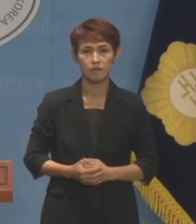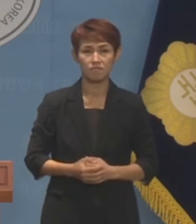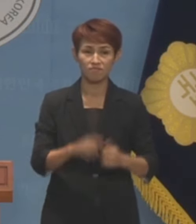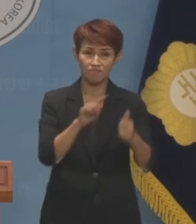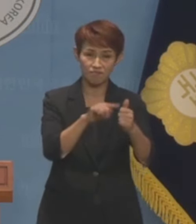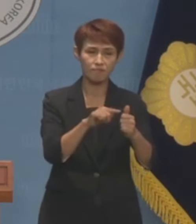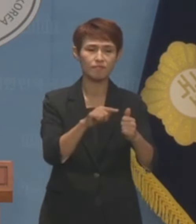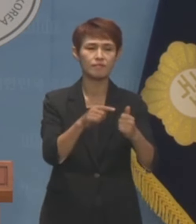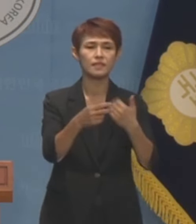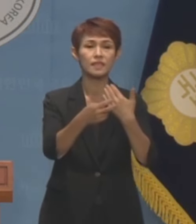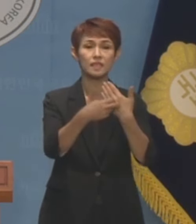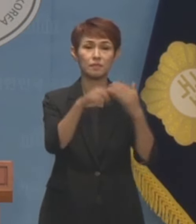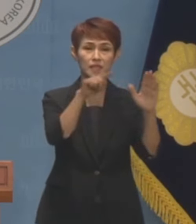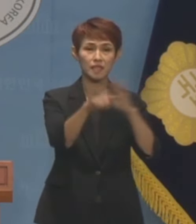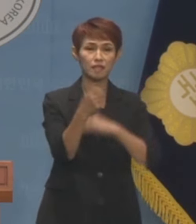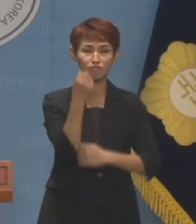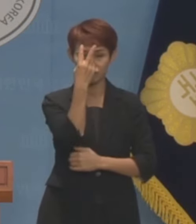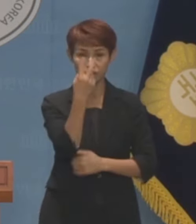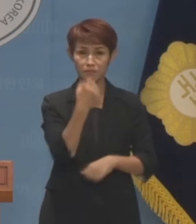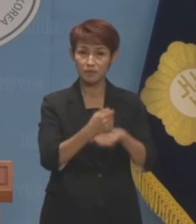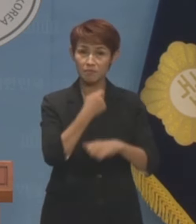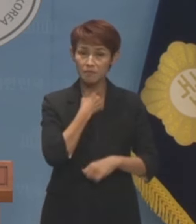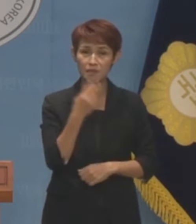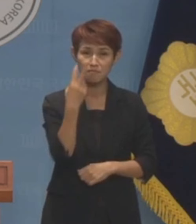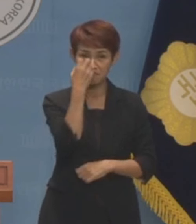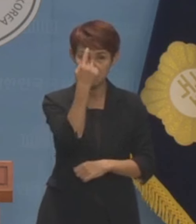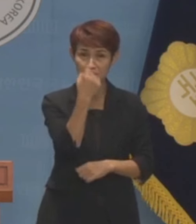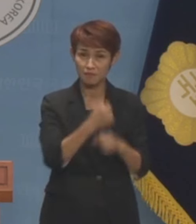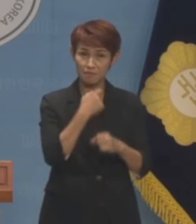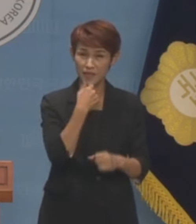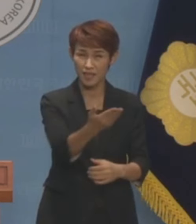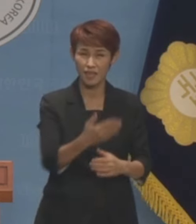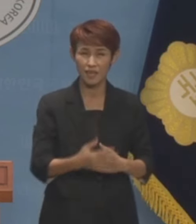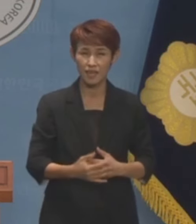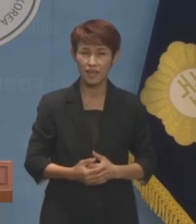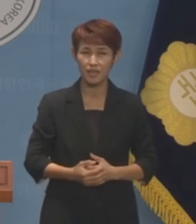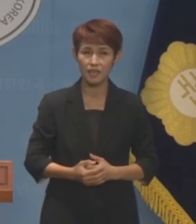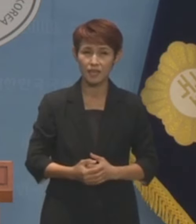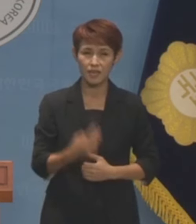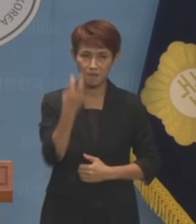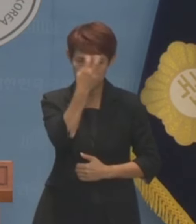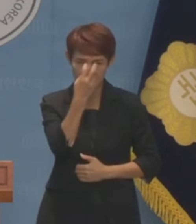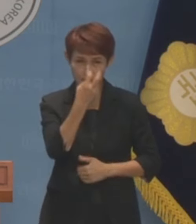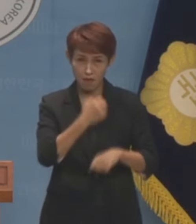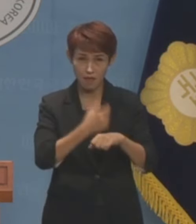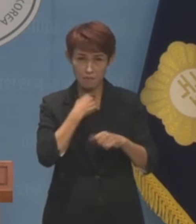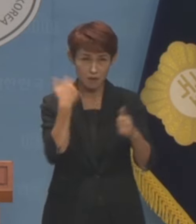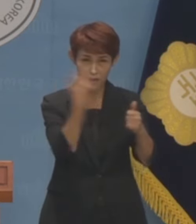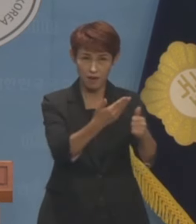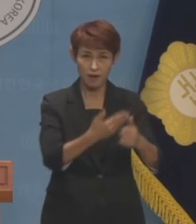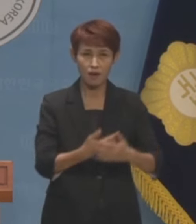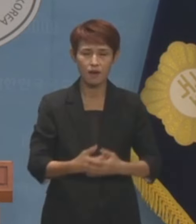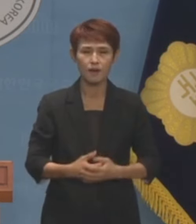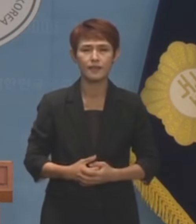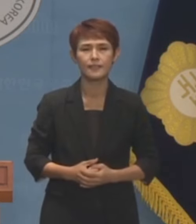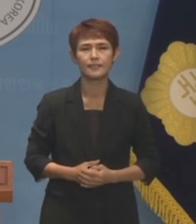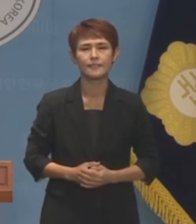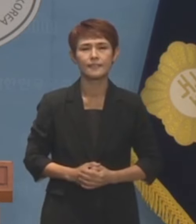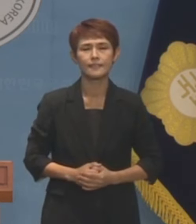응급실 문이라도 시킬 요량입니다 아니면 감시용 보라도 세워놓는